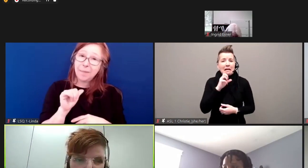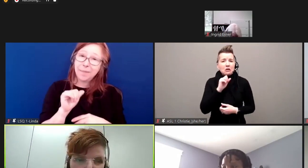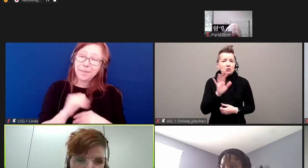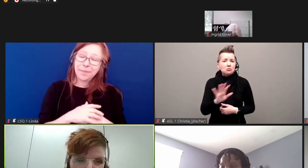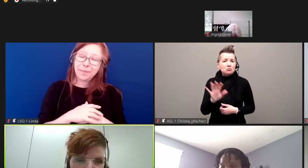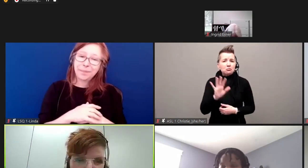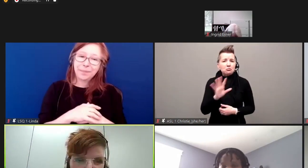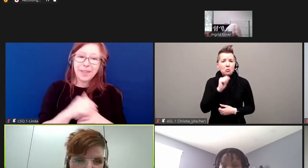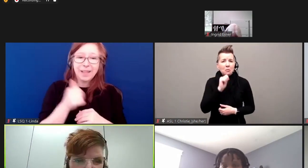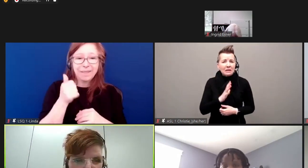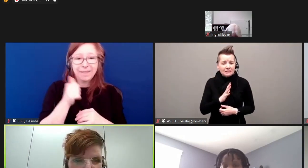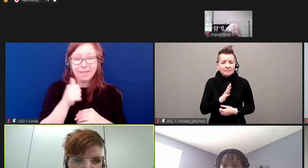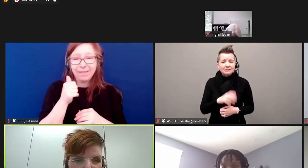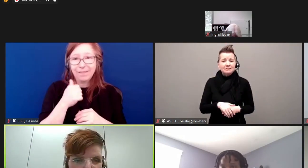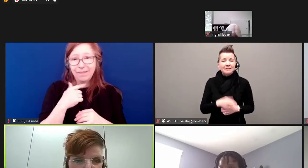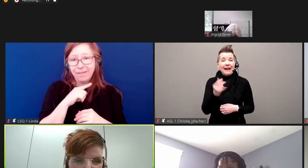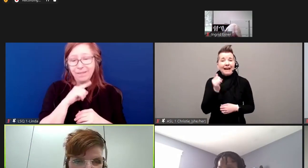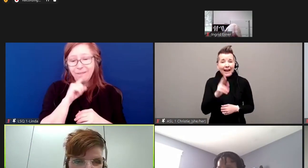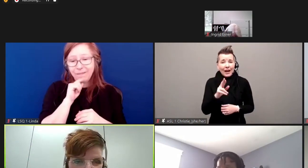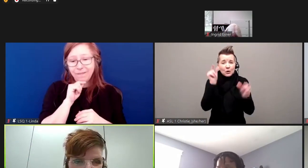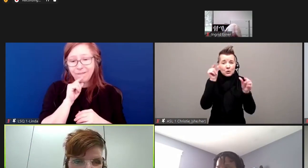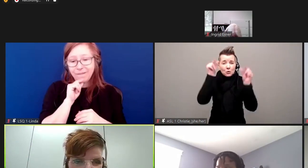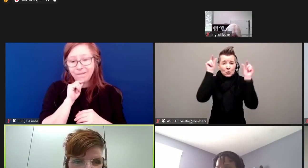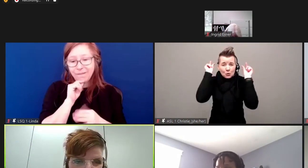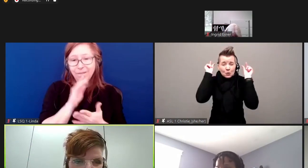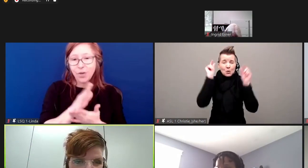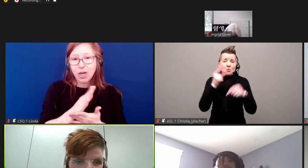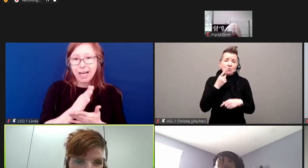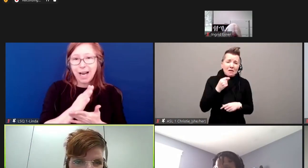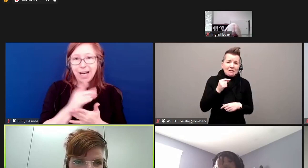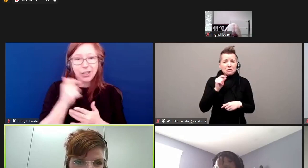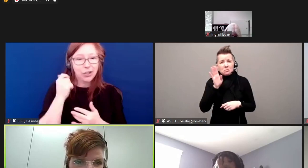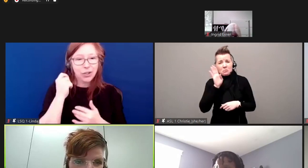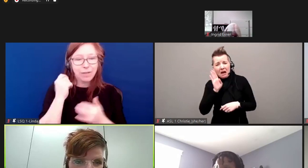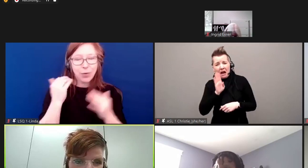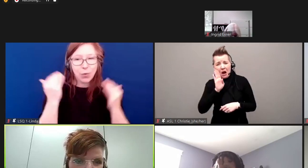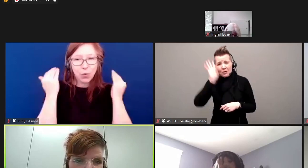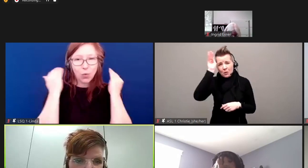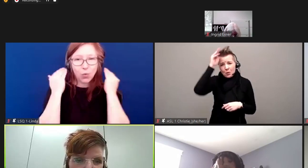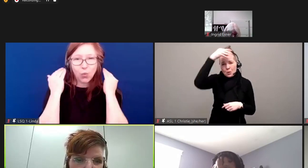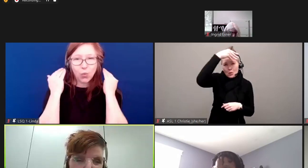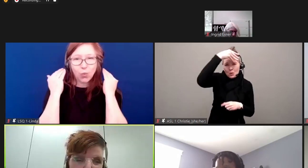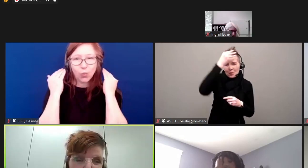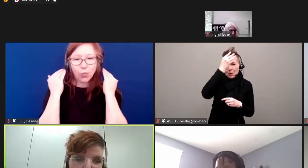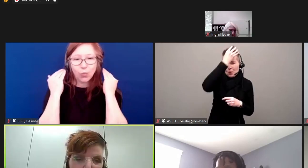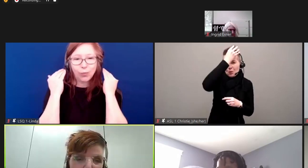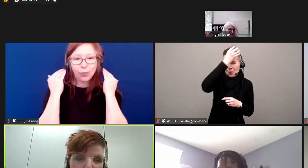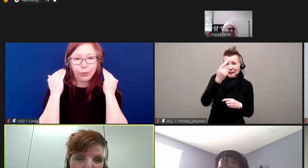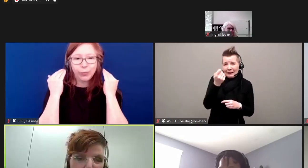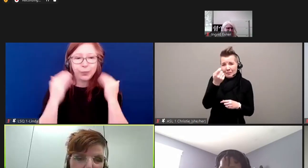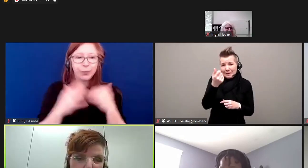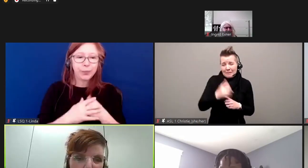Je suis une femme d'âge moyen avec des cheveux courts